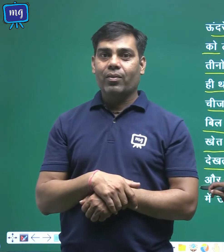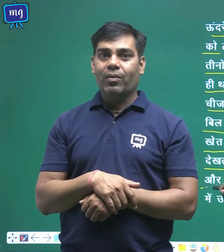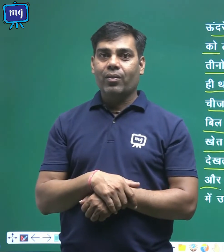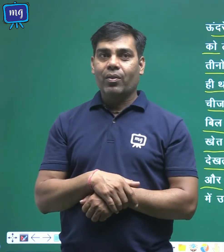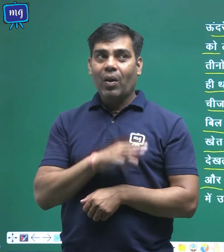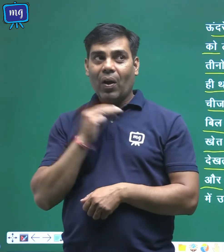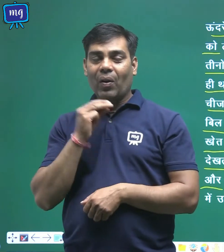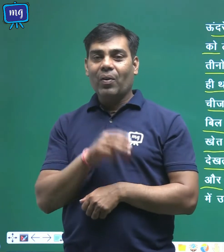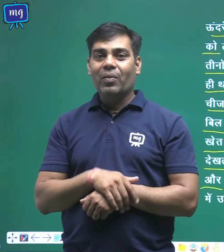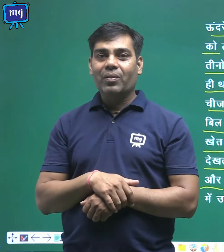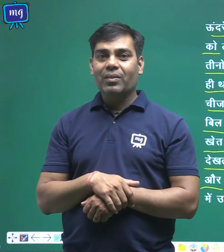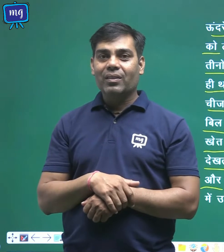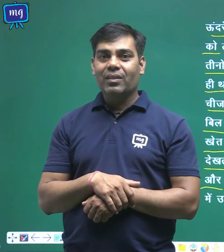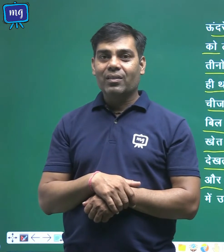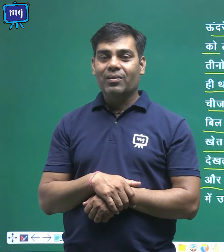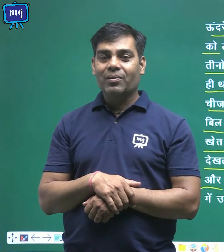और